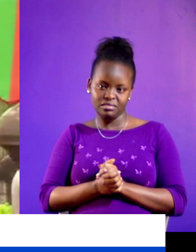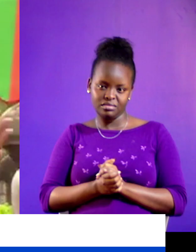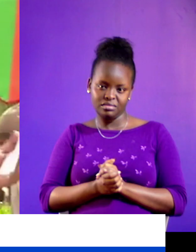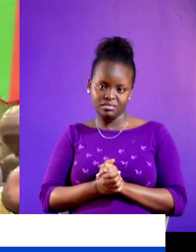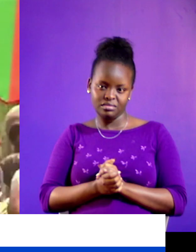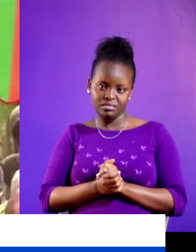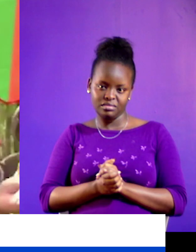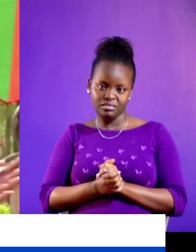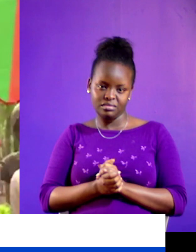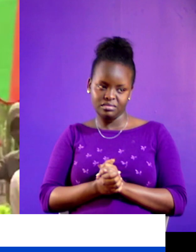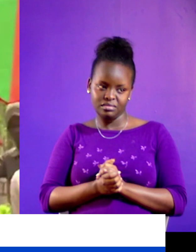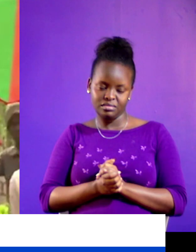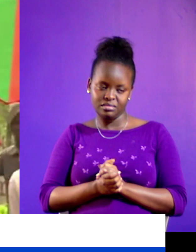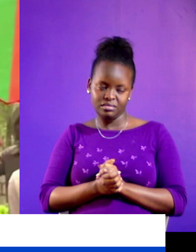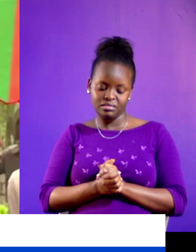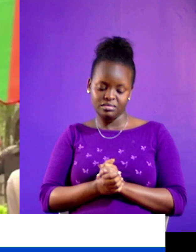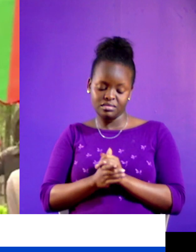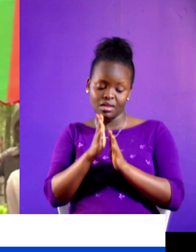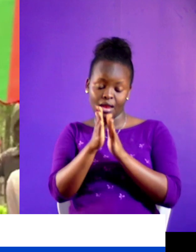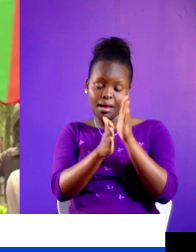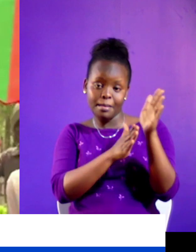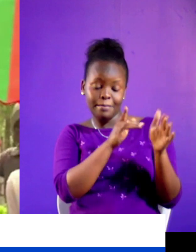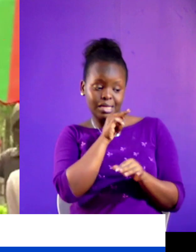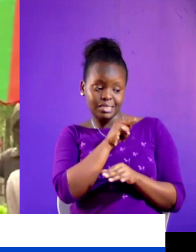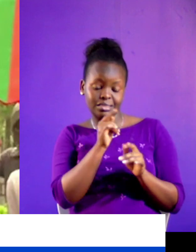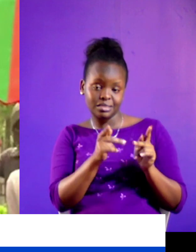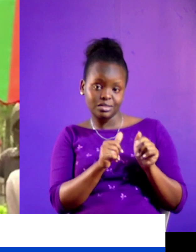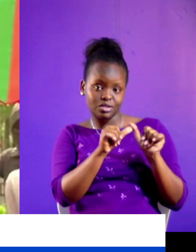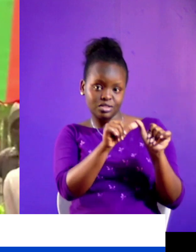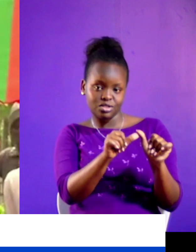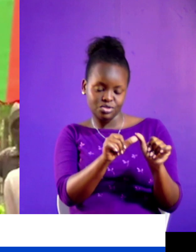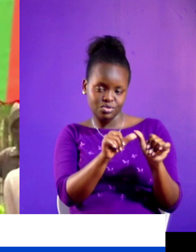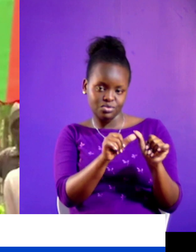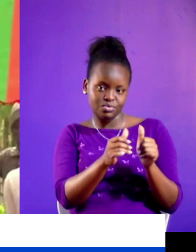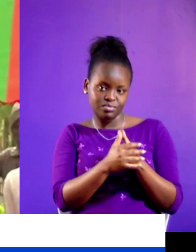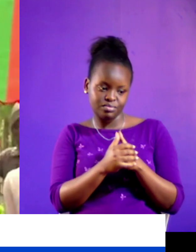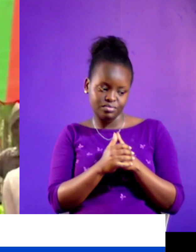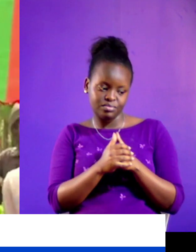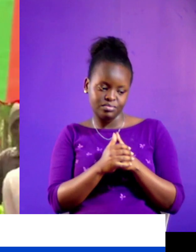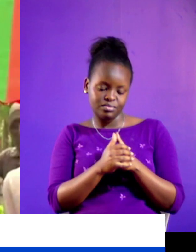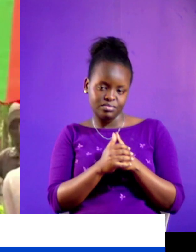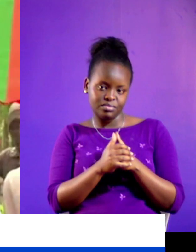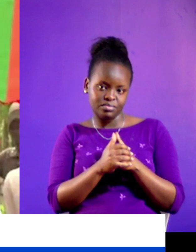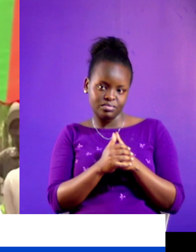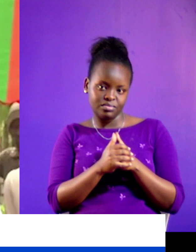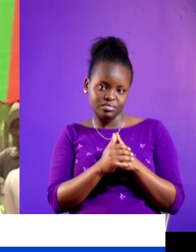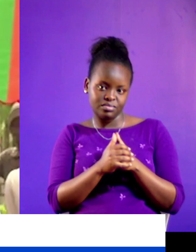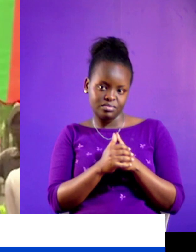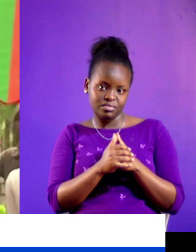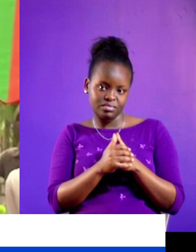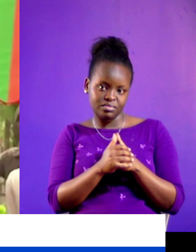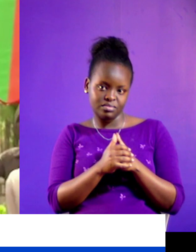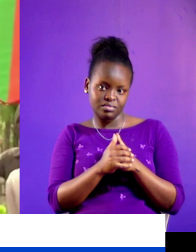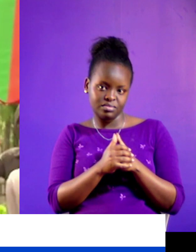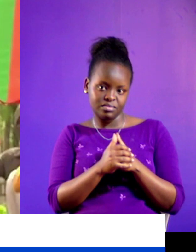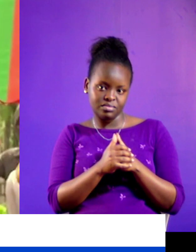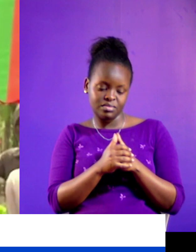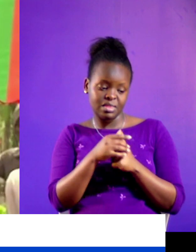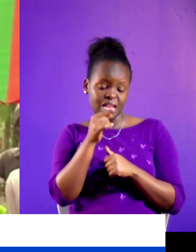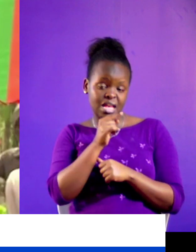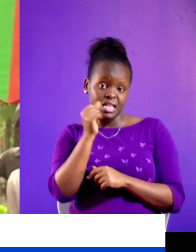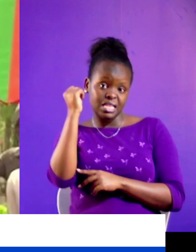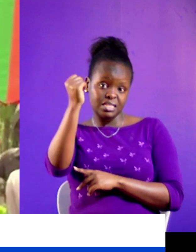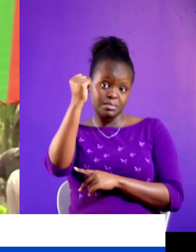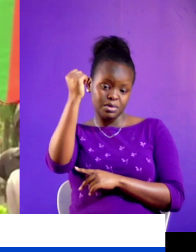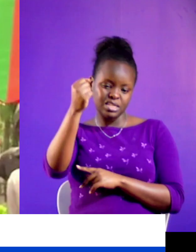Mimi naona hii mpango inaendelea. Dalili ya mvua ni nini? Ni mawingu. Hii siasa tumeiona